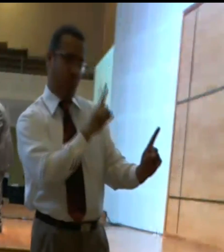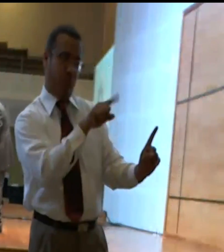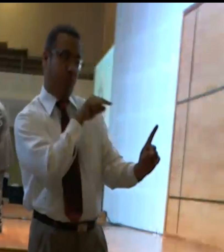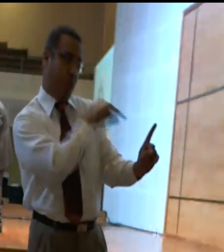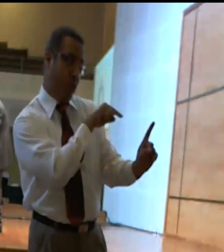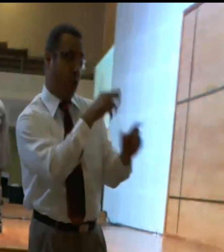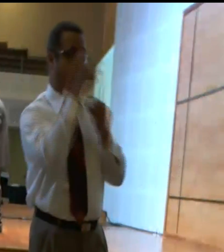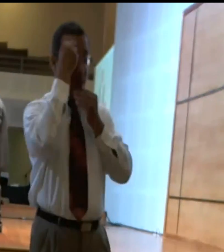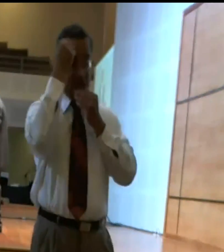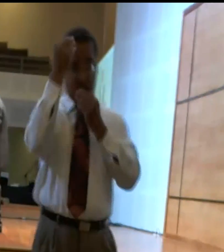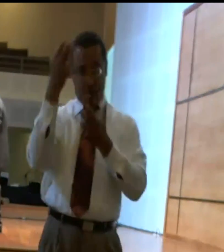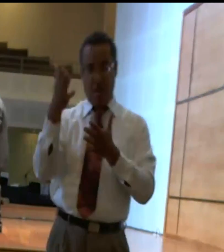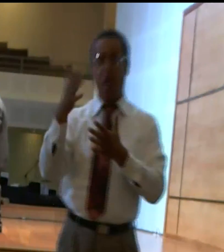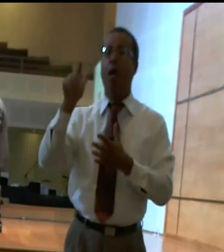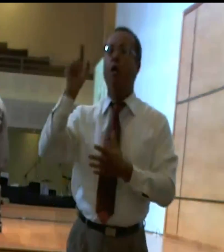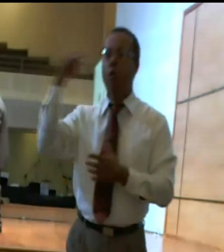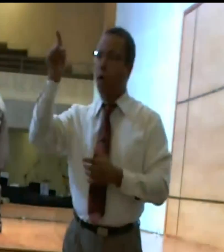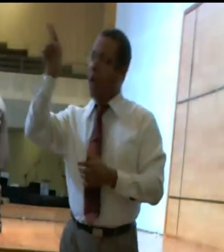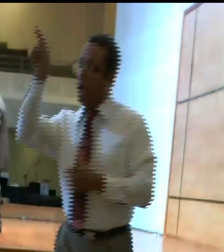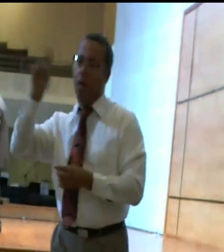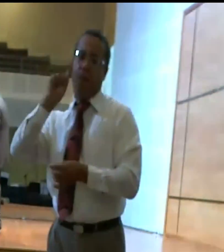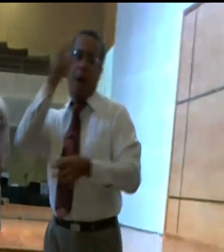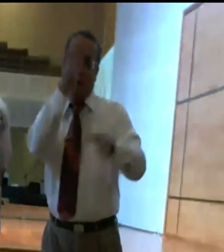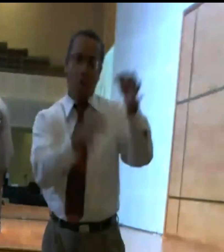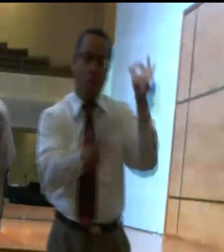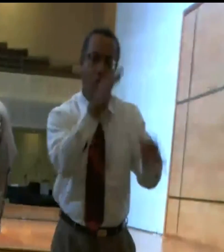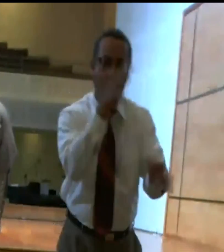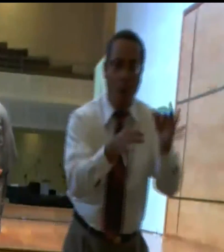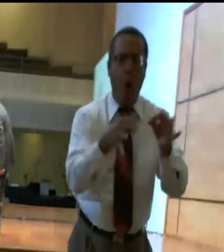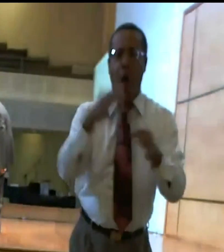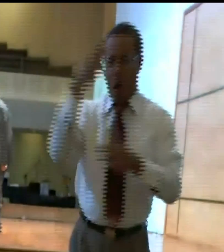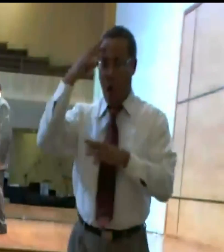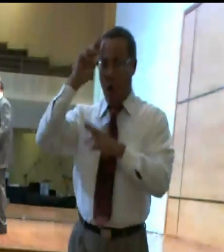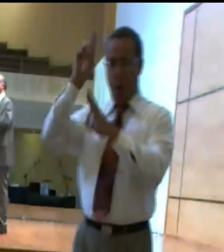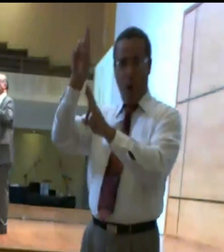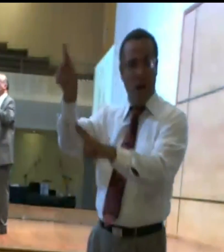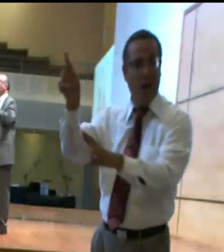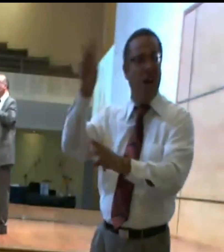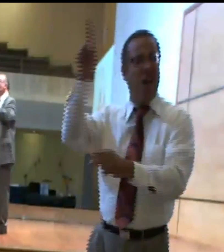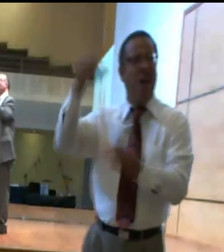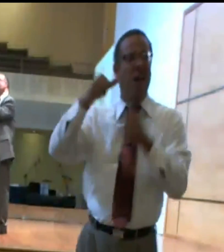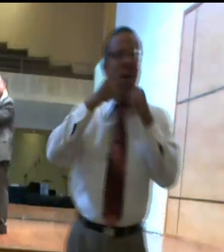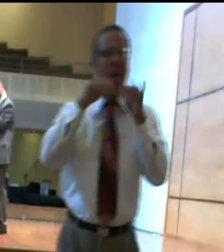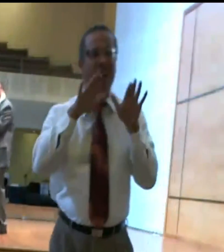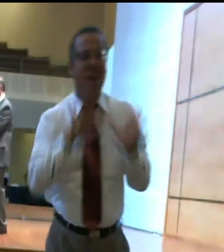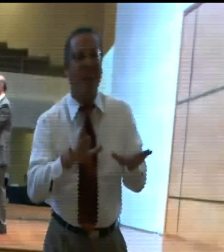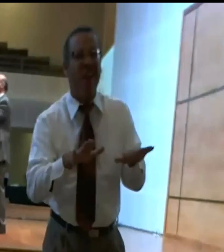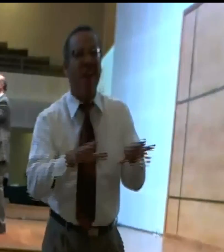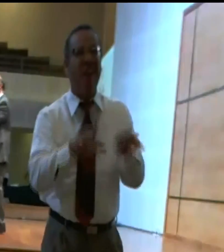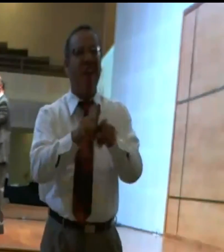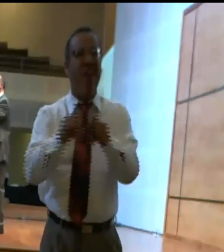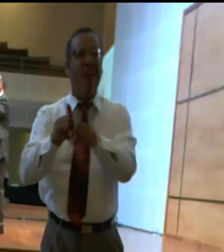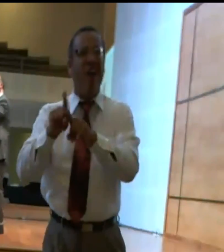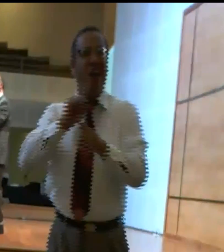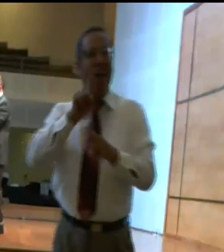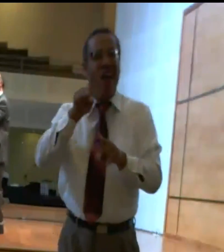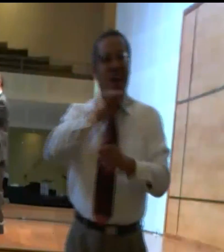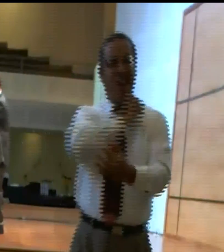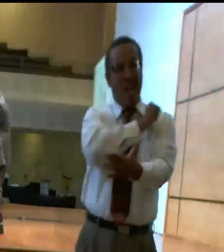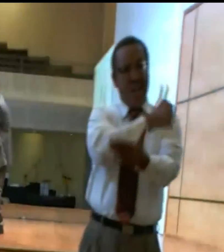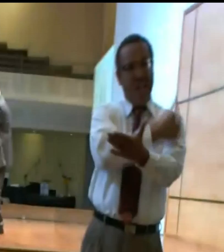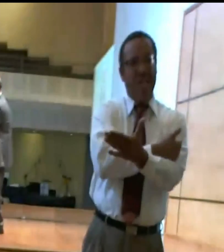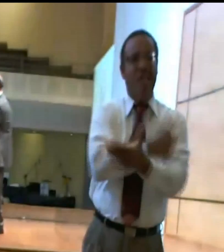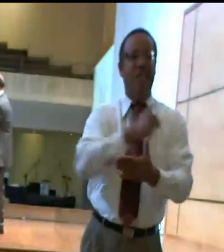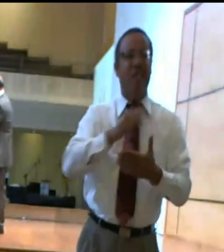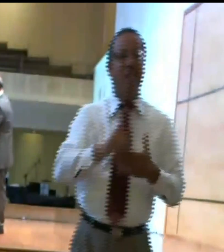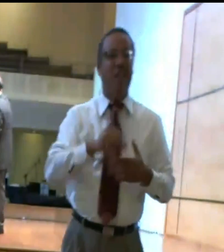quiere decir que es una autoridad delegada. De manera que tan pronto haya un conflicto entre la autoridad